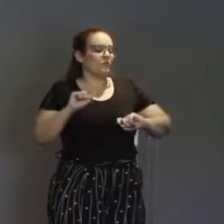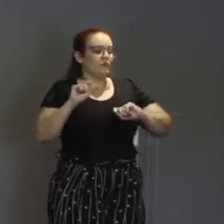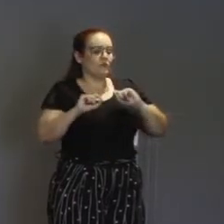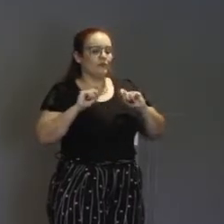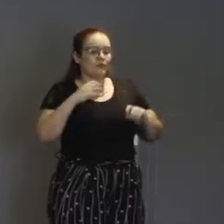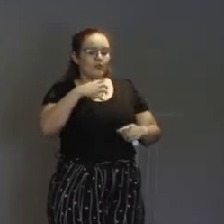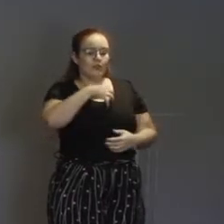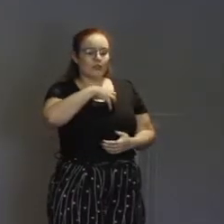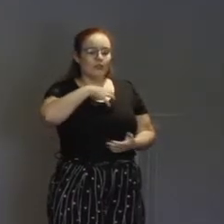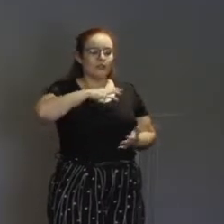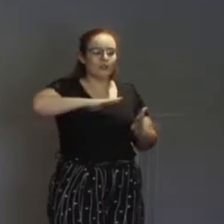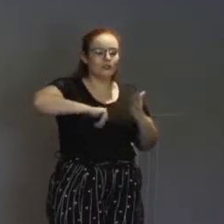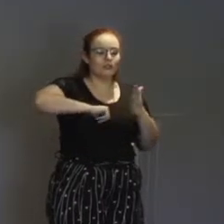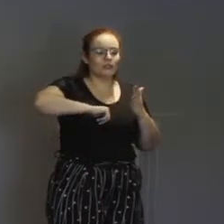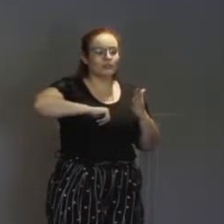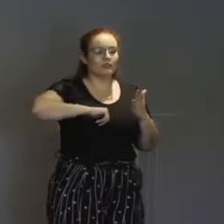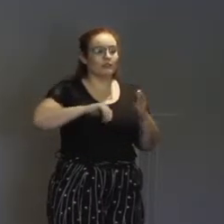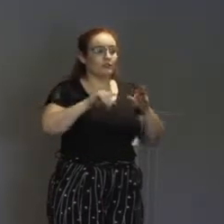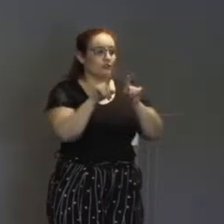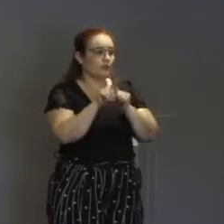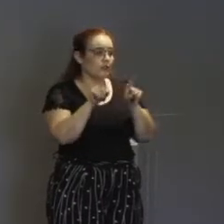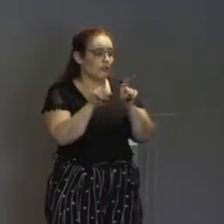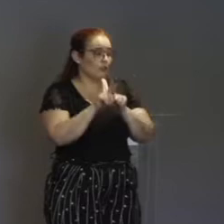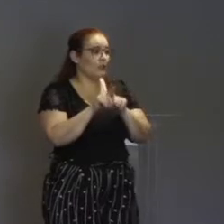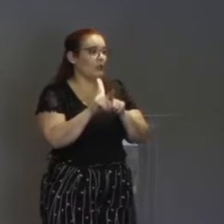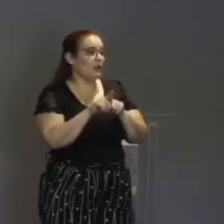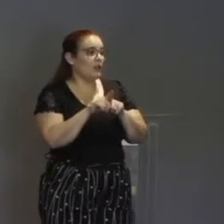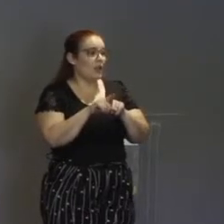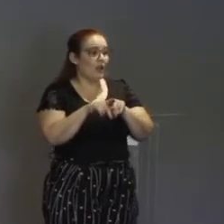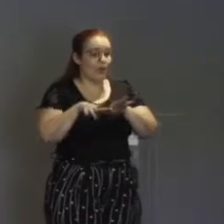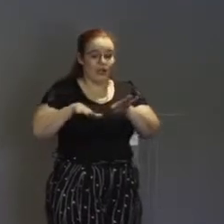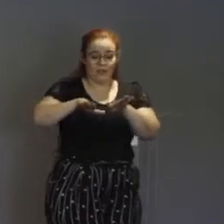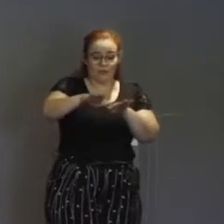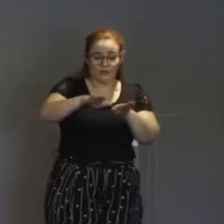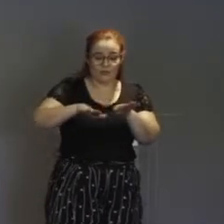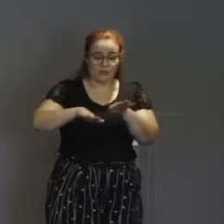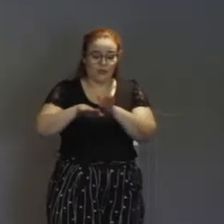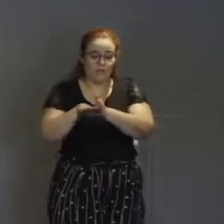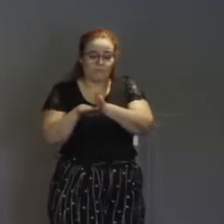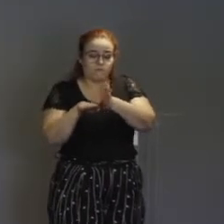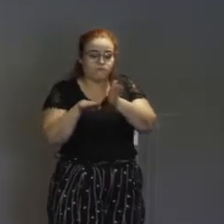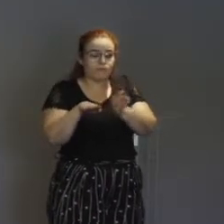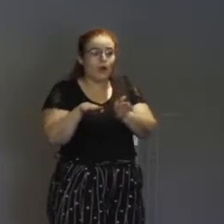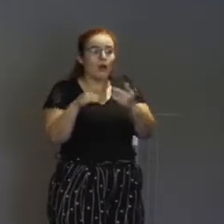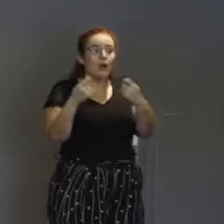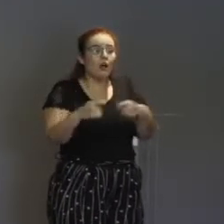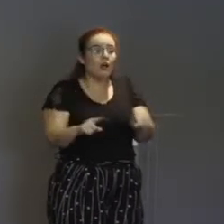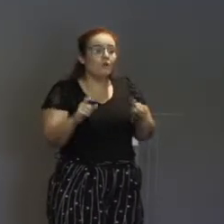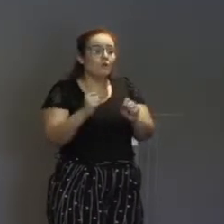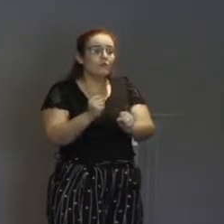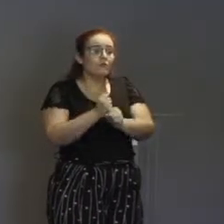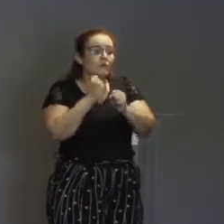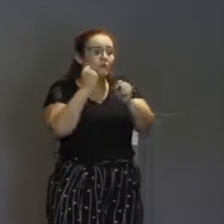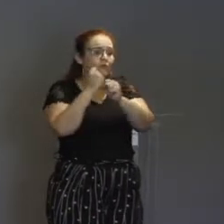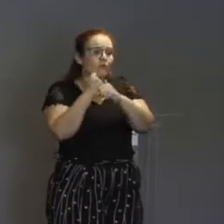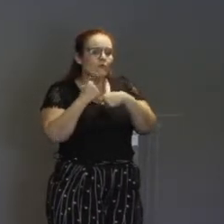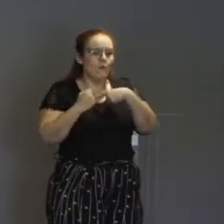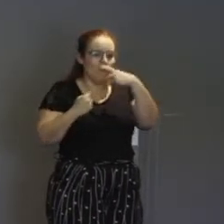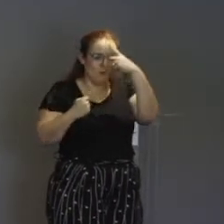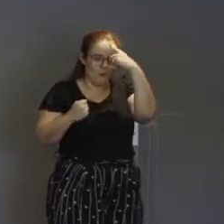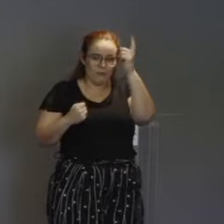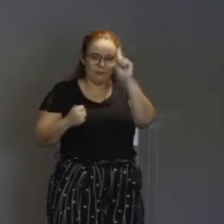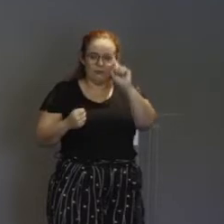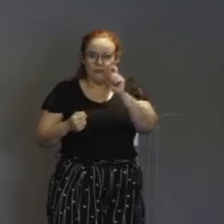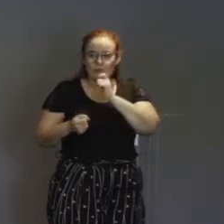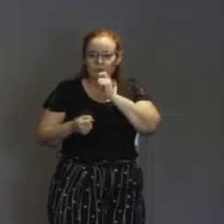sensação, é você aumentar a calçada e não necessariamente você precisa de obra, né? Às vezes eu não sei se ainda está lá na Rua dos